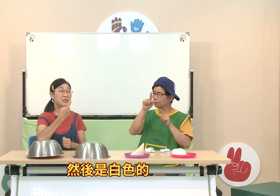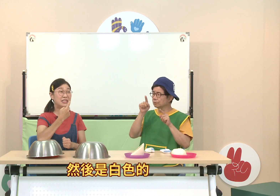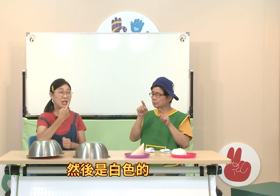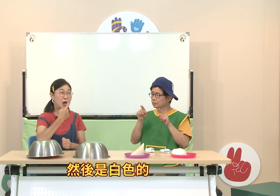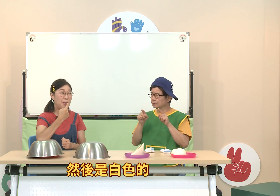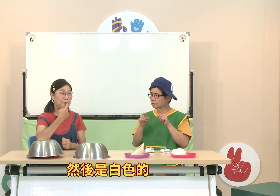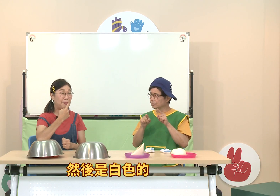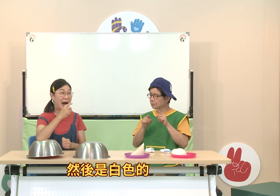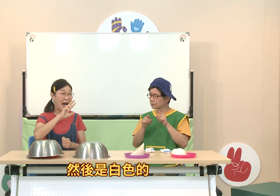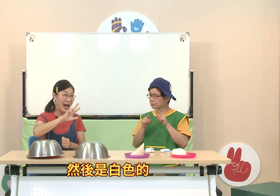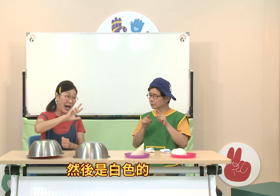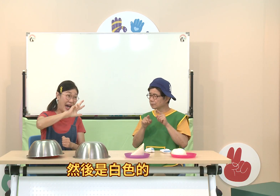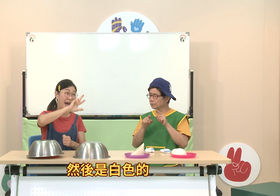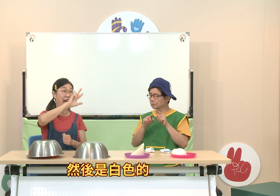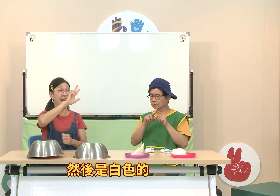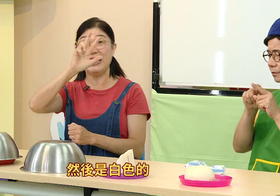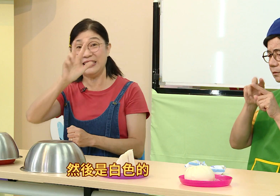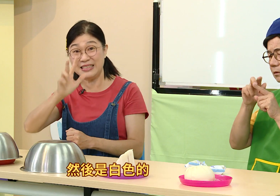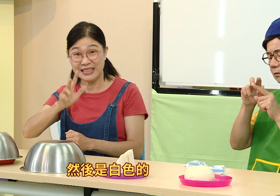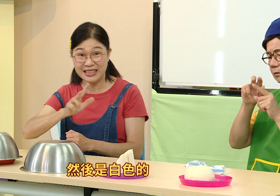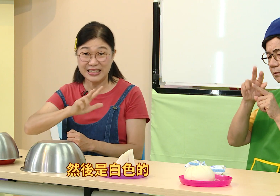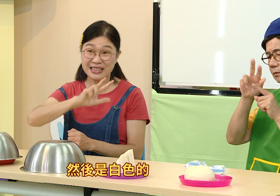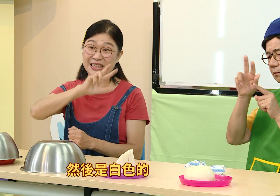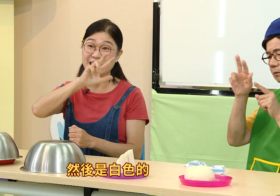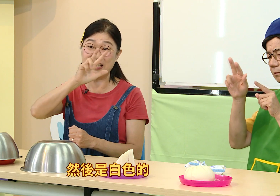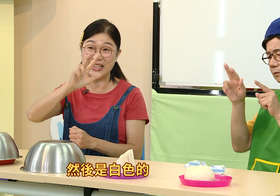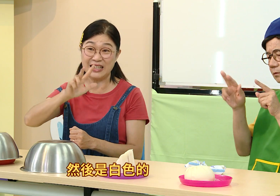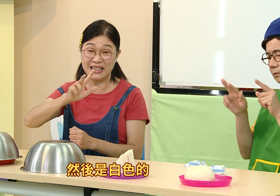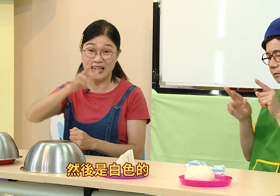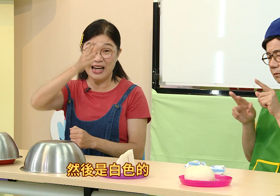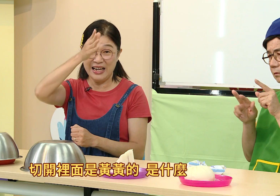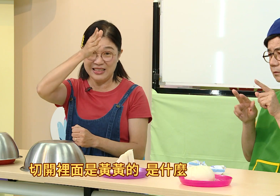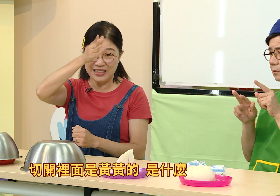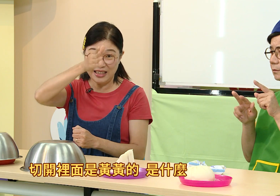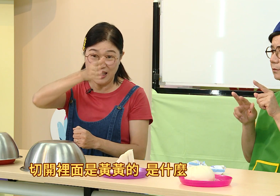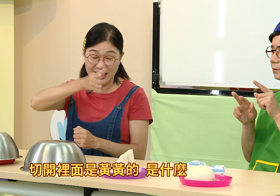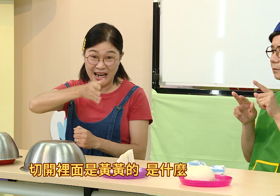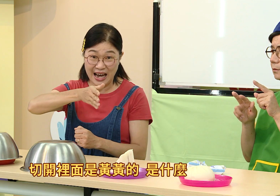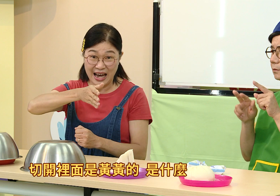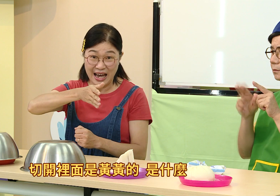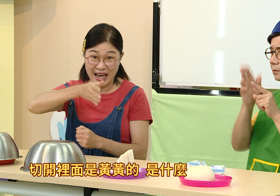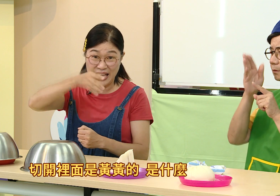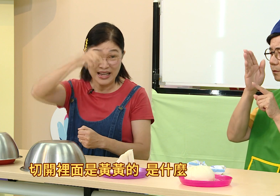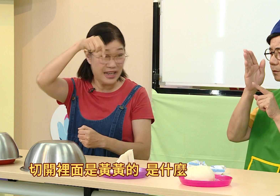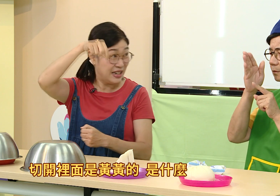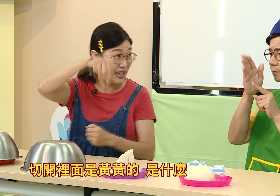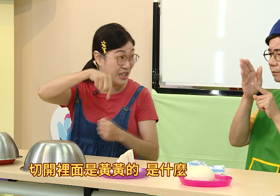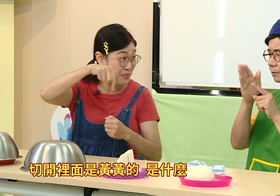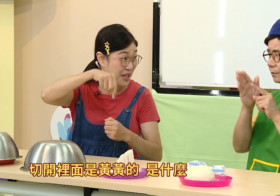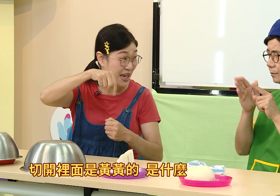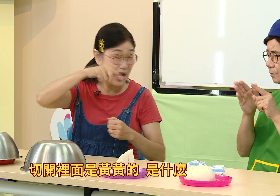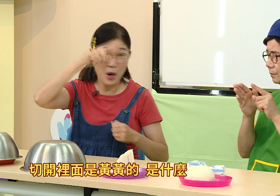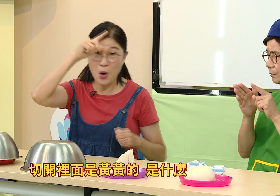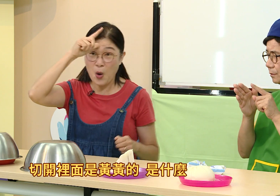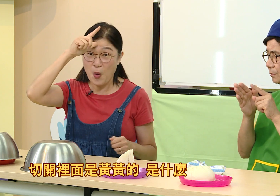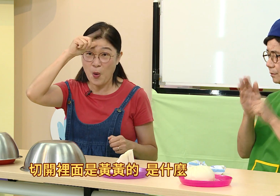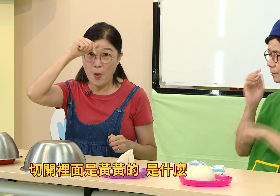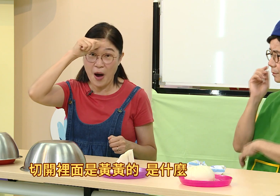然後是白色的切開裡面黃